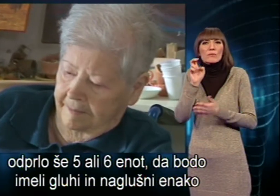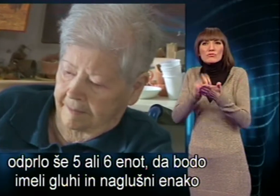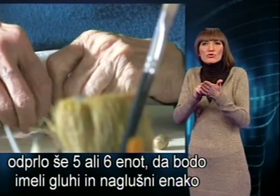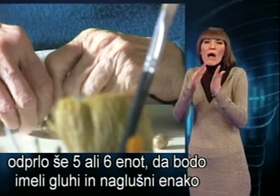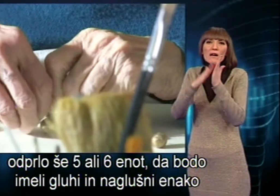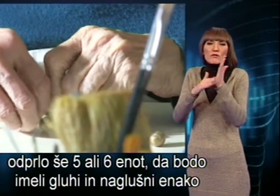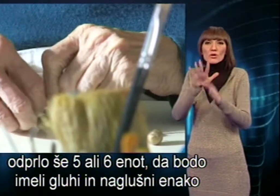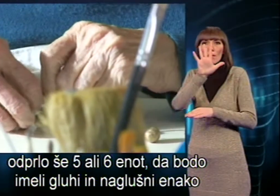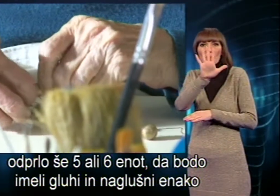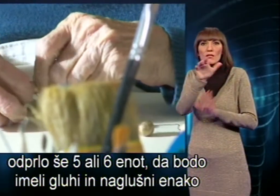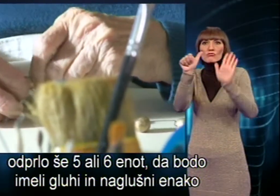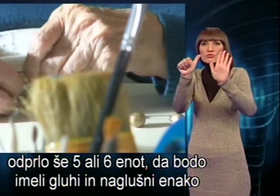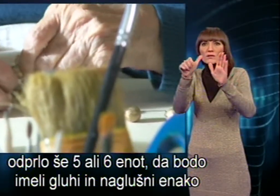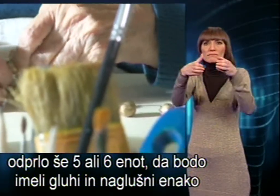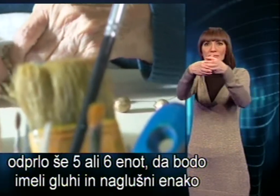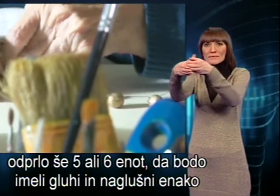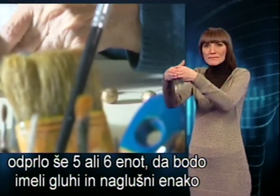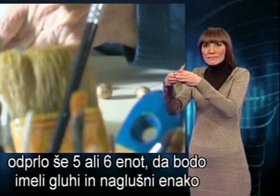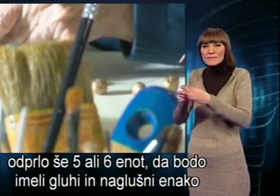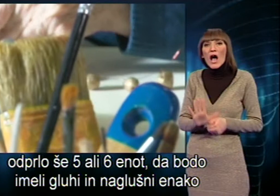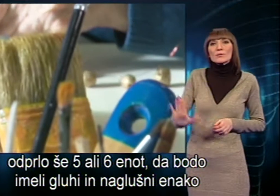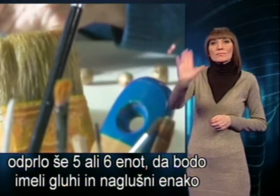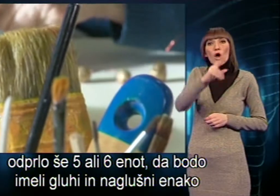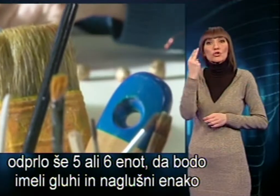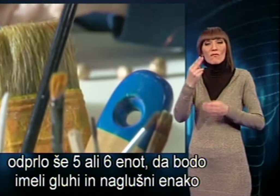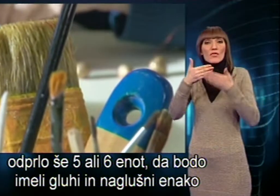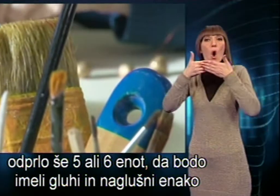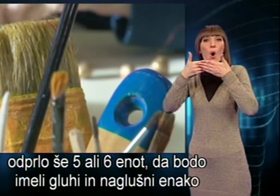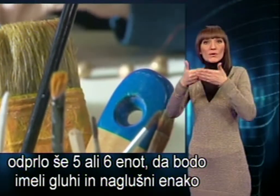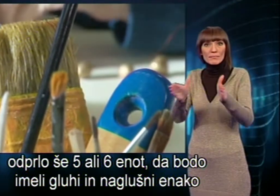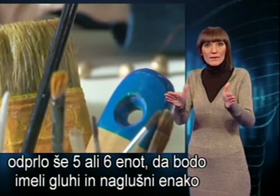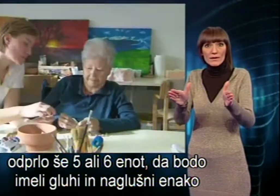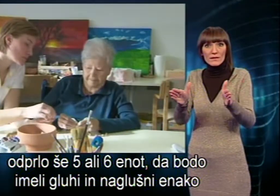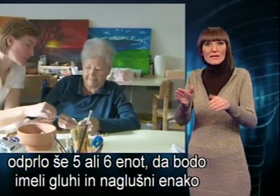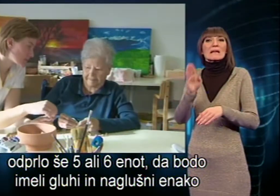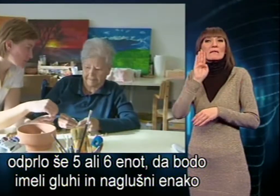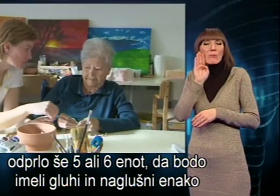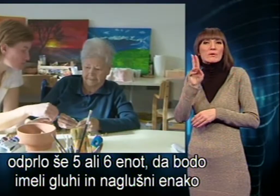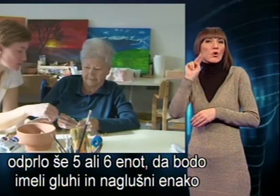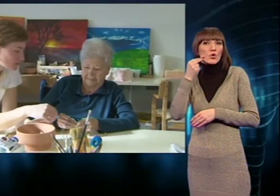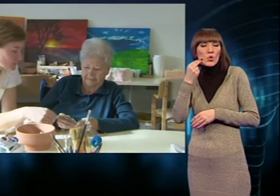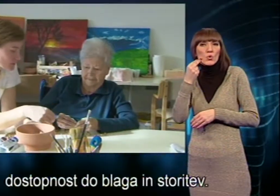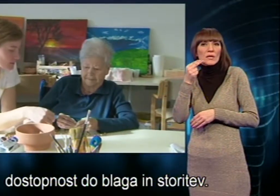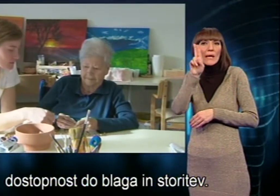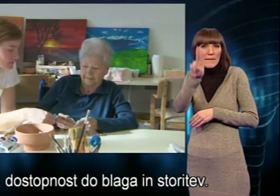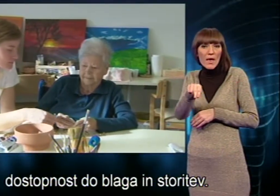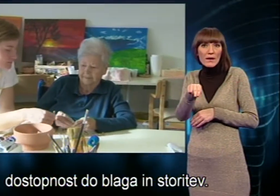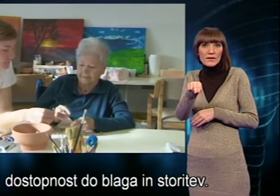kakih 5-6 enot po celi Sloveniji bilo odprtih, da bi imeli gluhi, kot sem uvodno